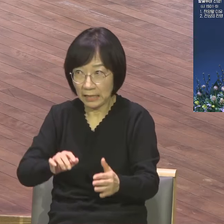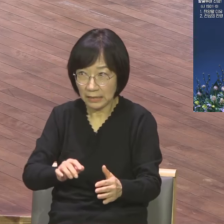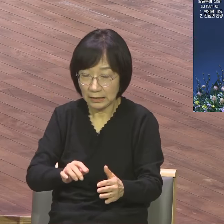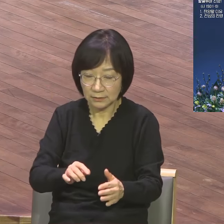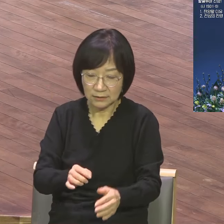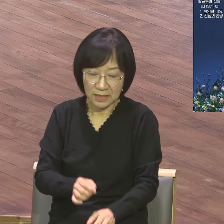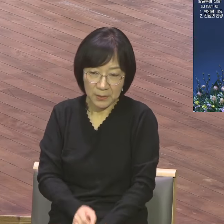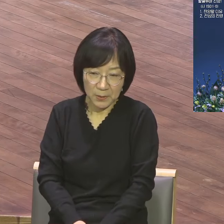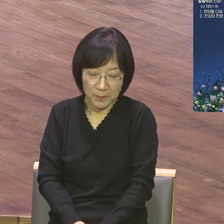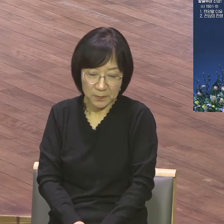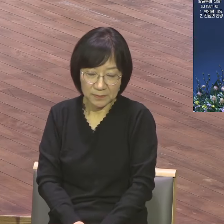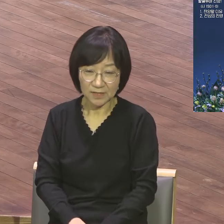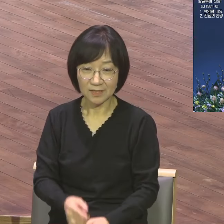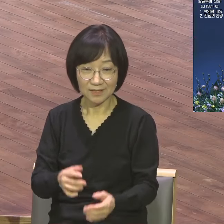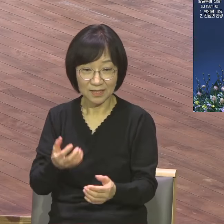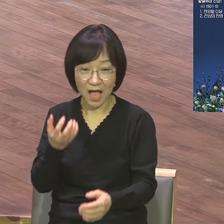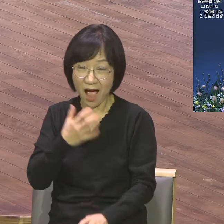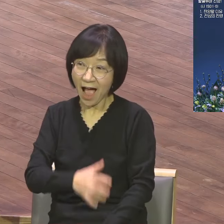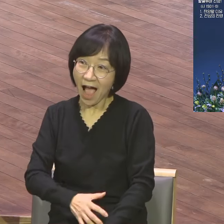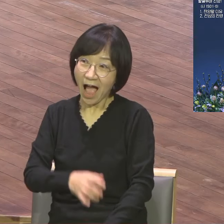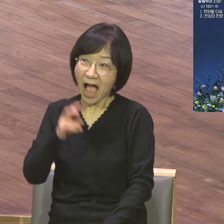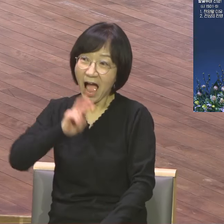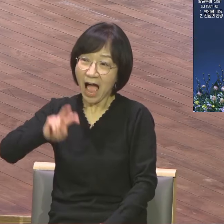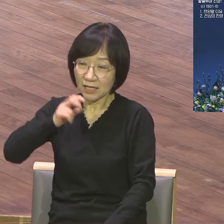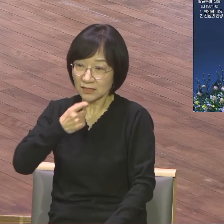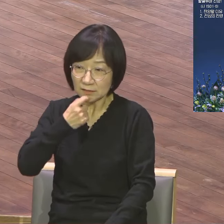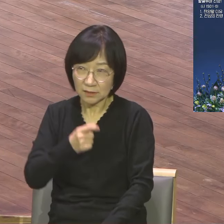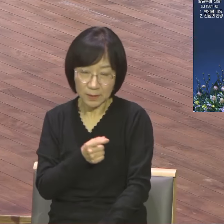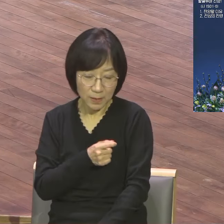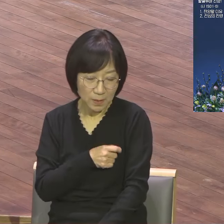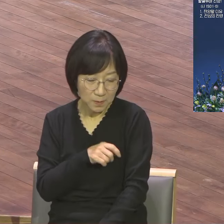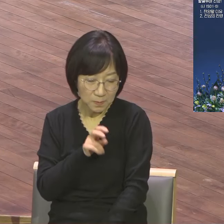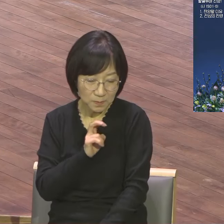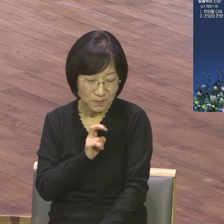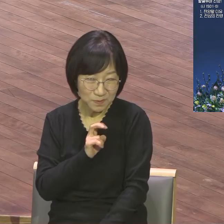좀 크게 부릅시다. 기분 나쁩니까?